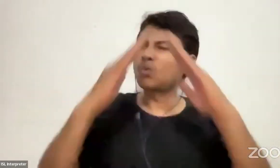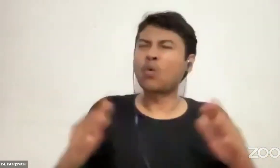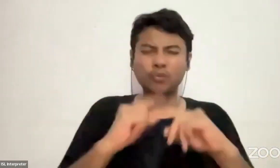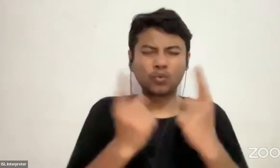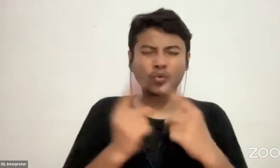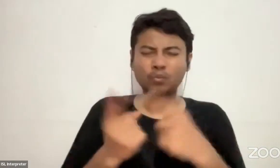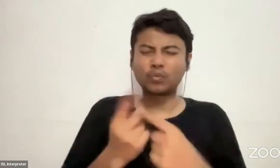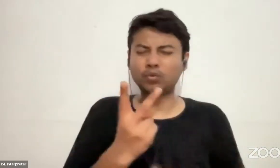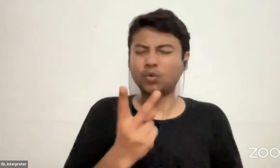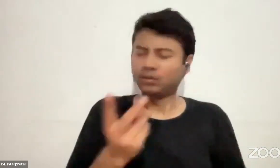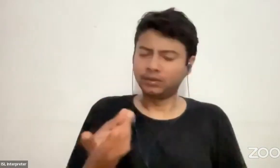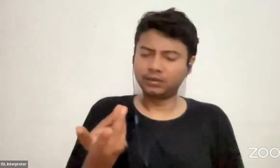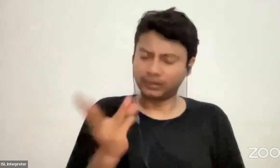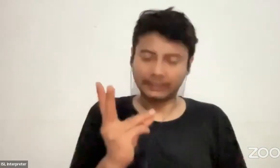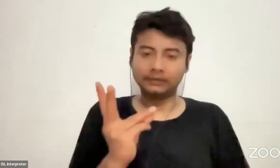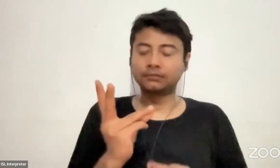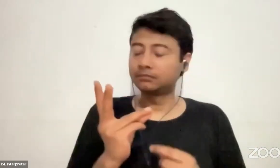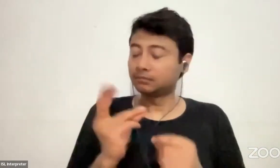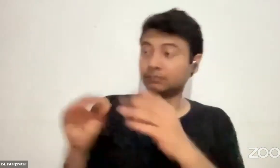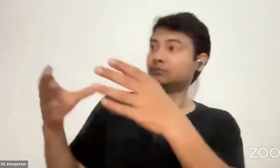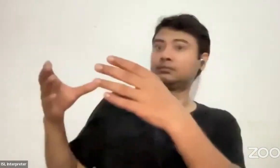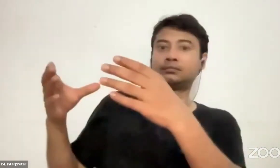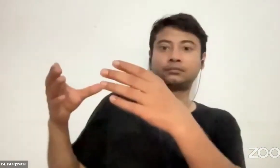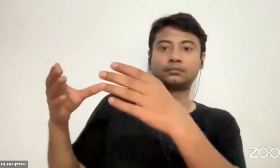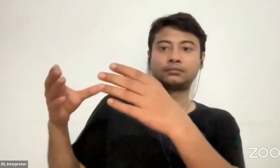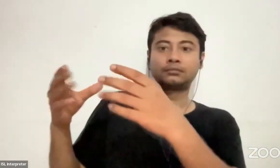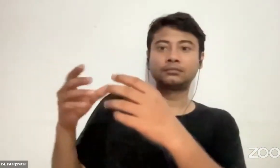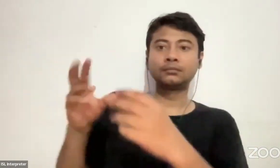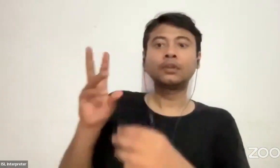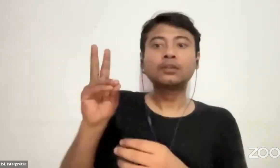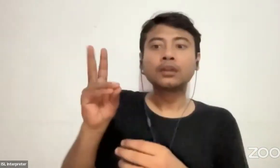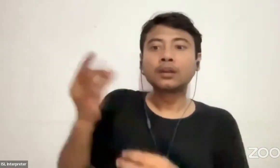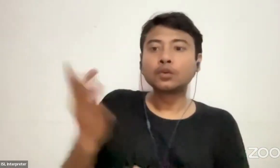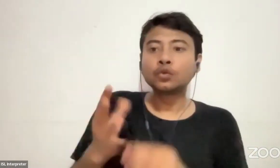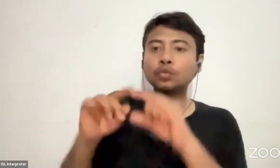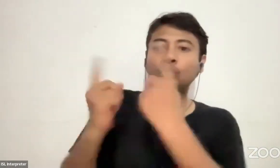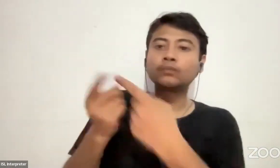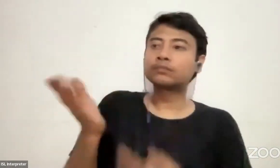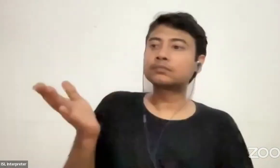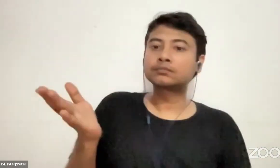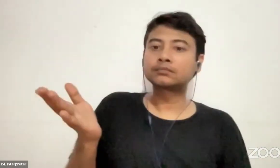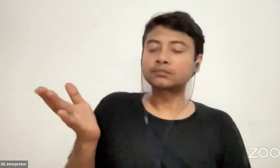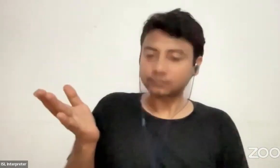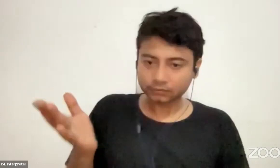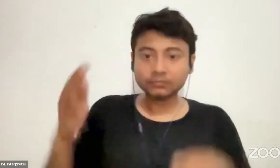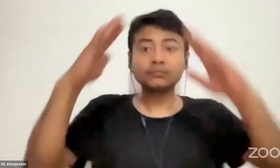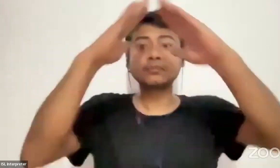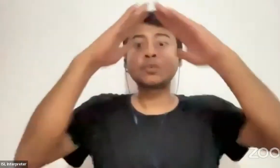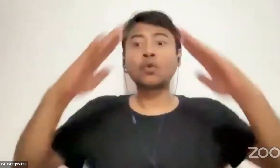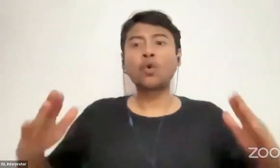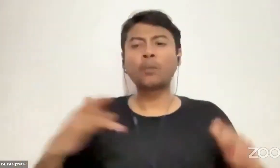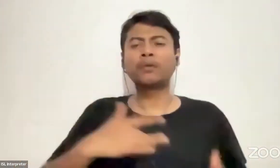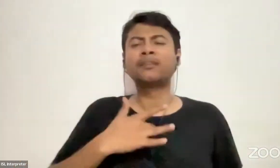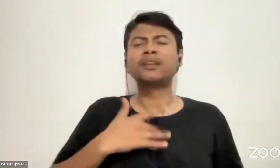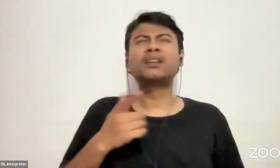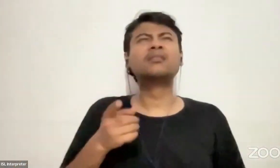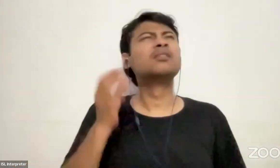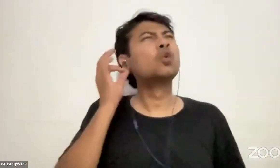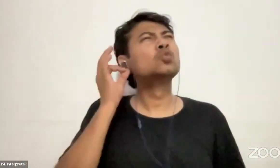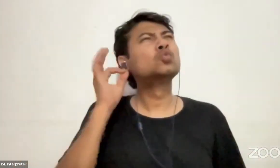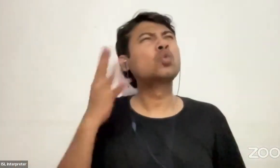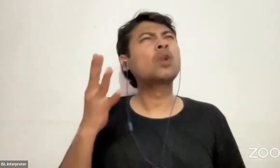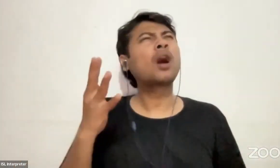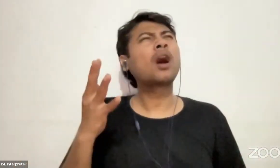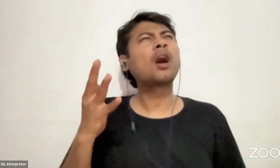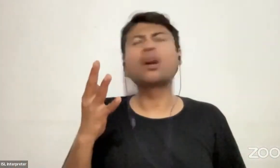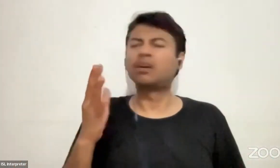जाएगा, आपका मन करेगा कि हीरे का घर होना चाहिए हीरे का हो जाएगा, आपको लगेगा घर बड़ा होना चाहिए तो बड़ा हो जाएगा, आपको घर लगेगा छोटा होना चाहिए तो